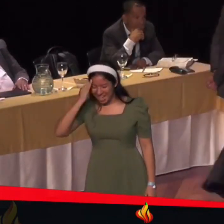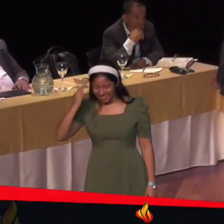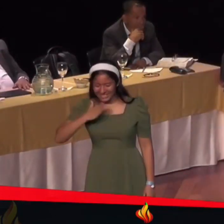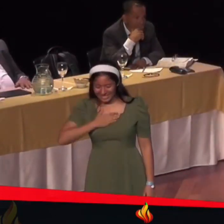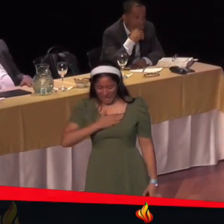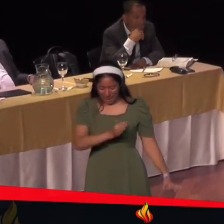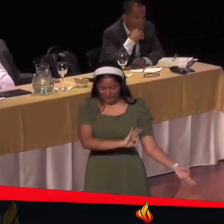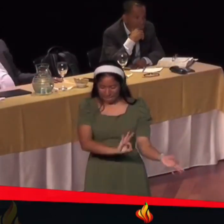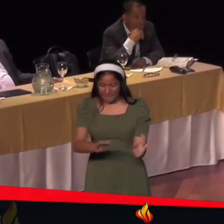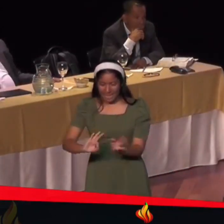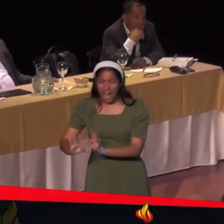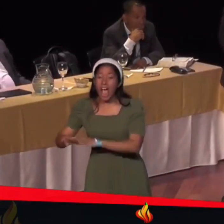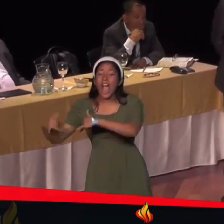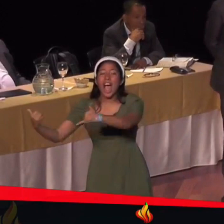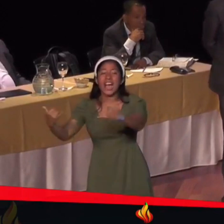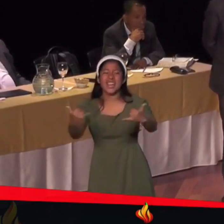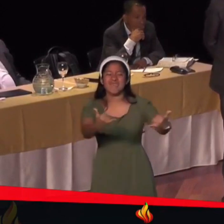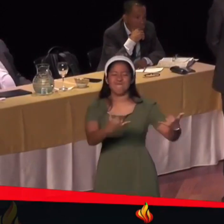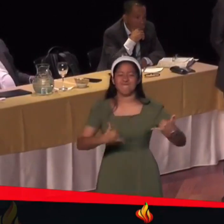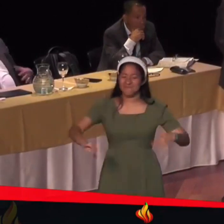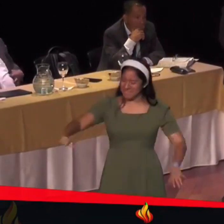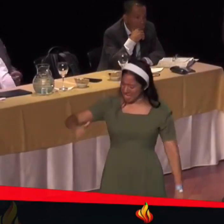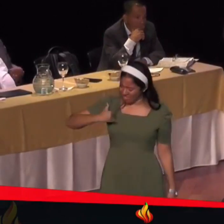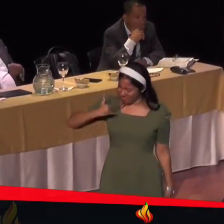Aquí hay un muchacho.